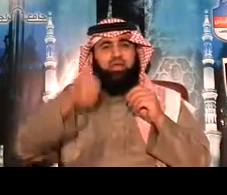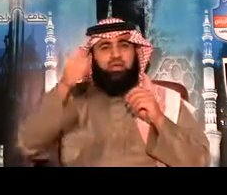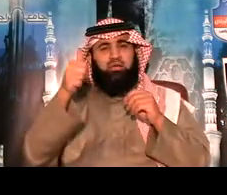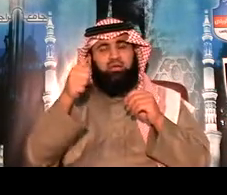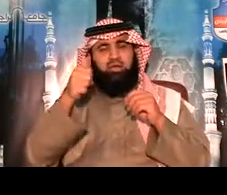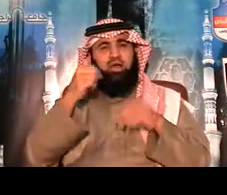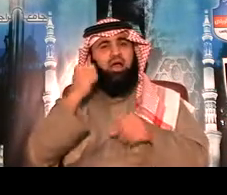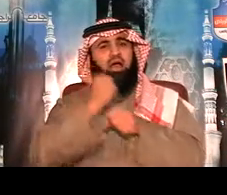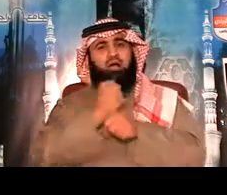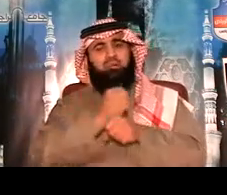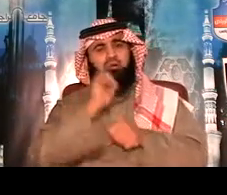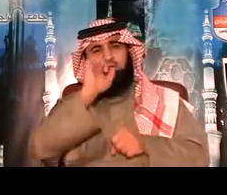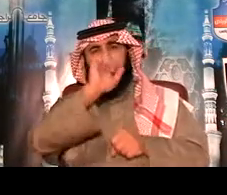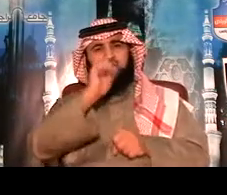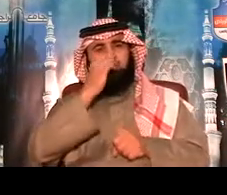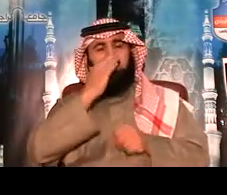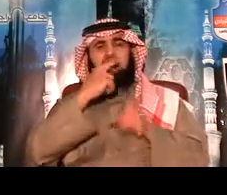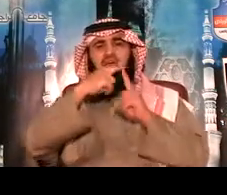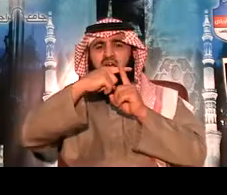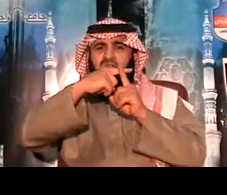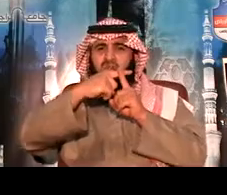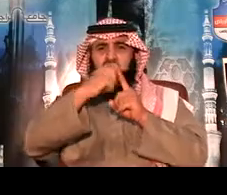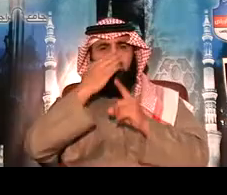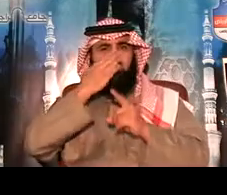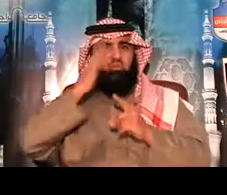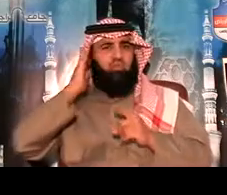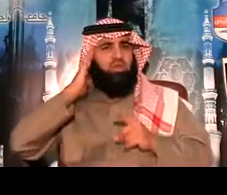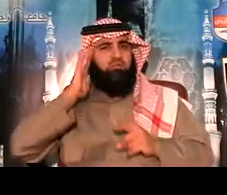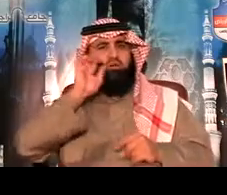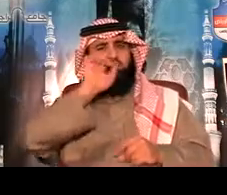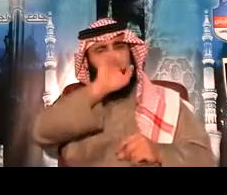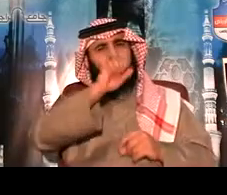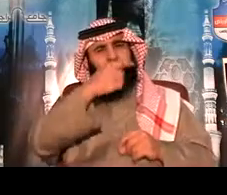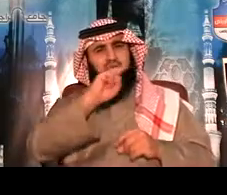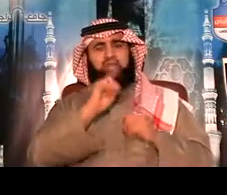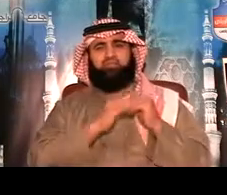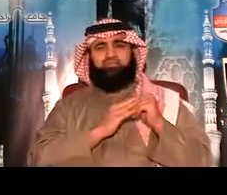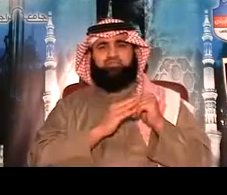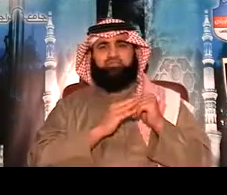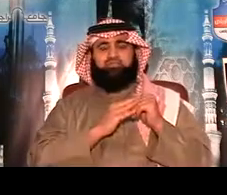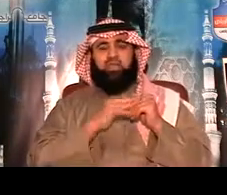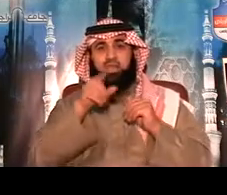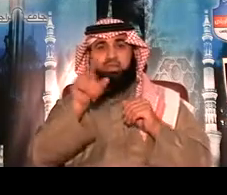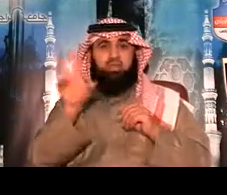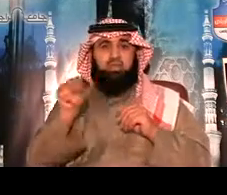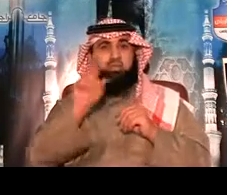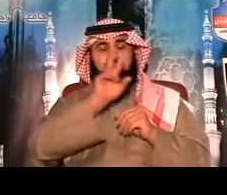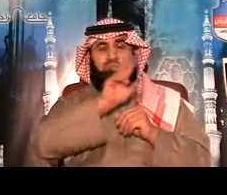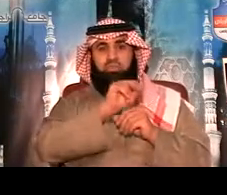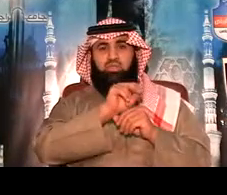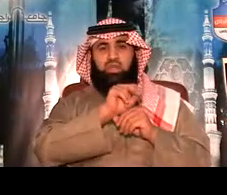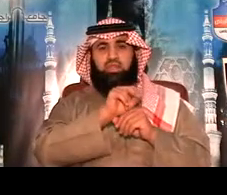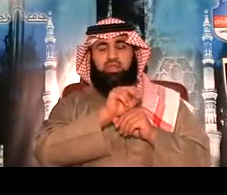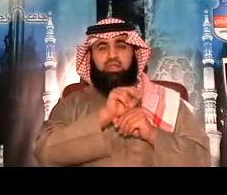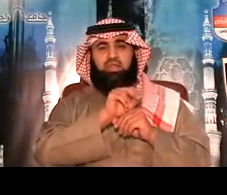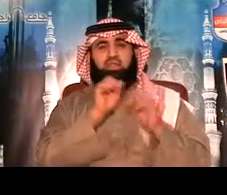الكافرين والمنافقين، فقال جل وعلا: ولا تكونوا كالذين خرجوا من ديارهم بطرا